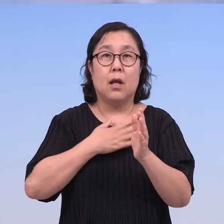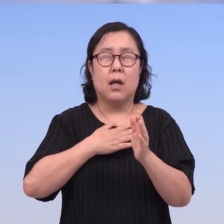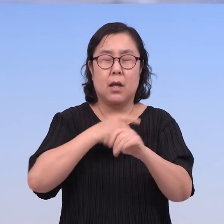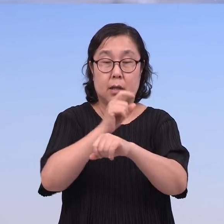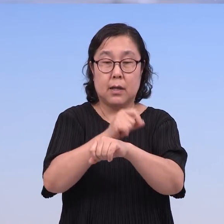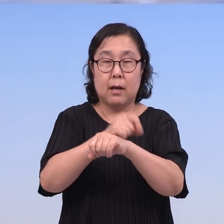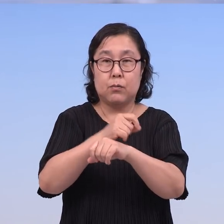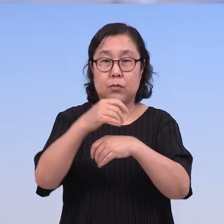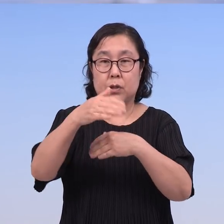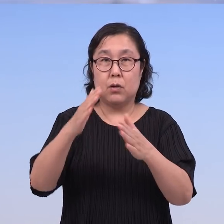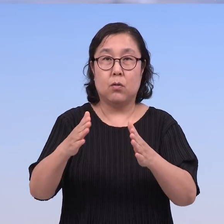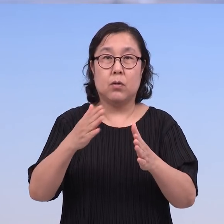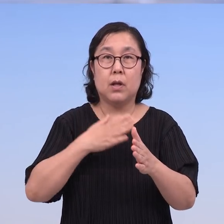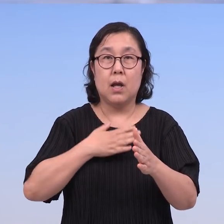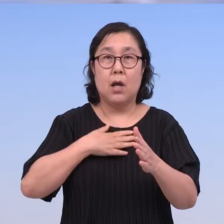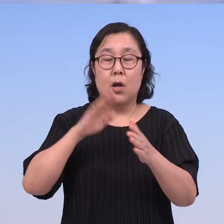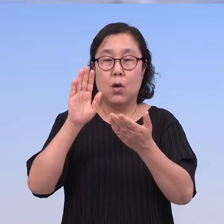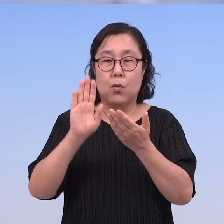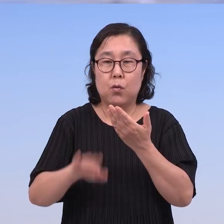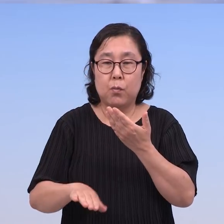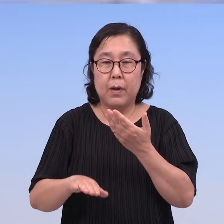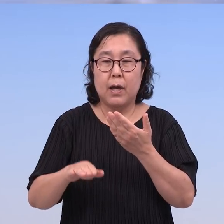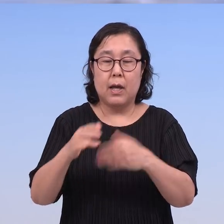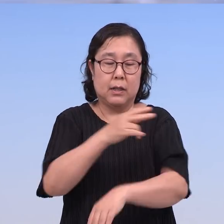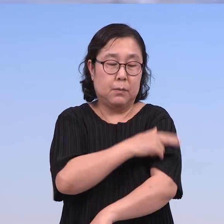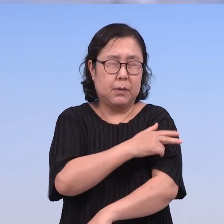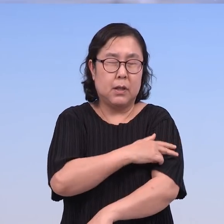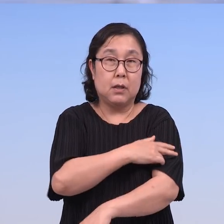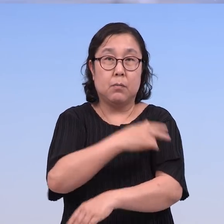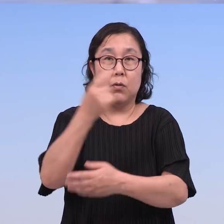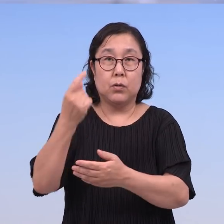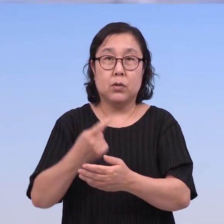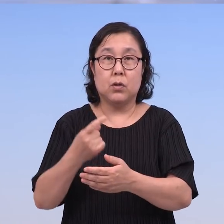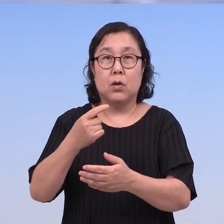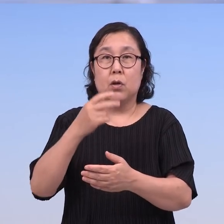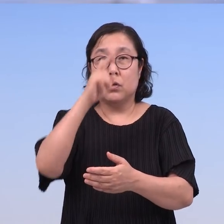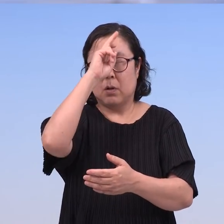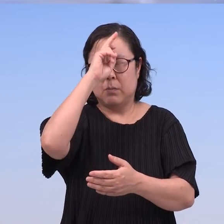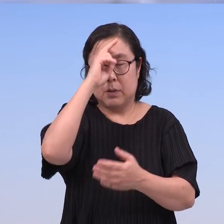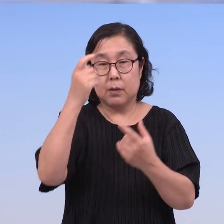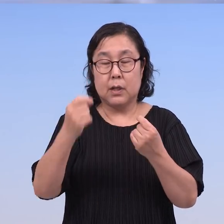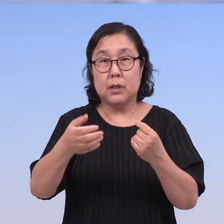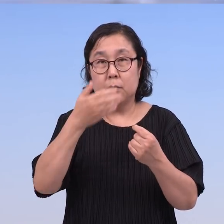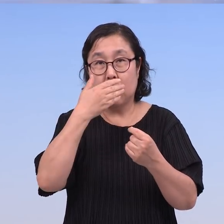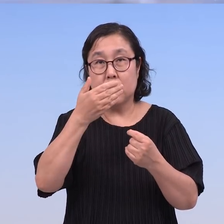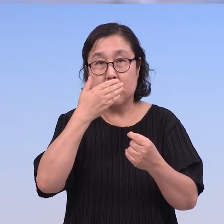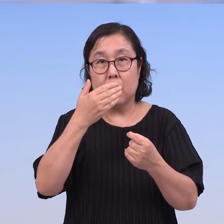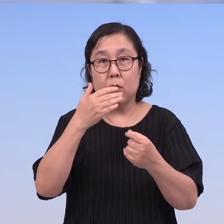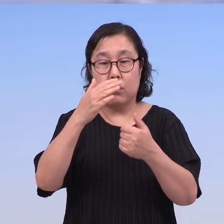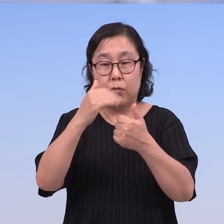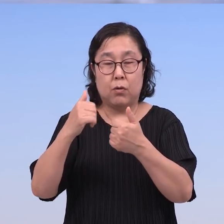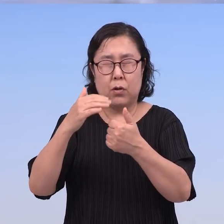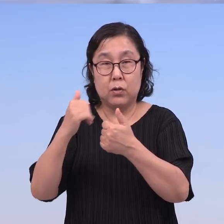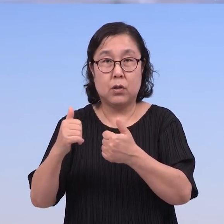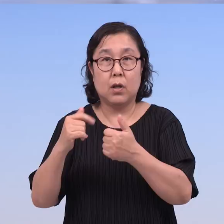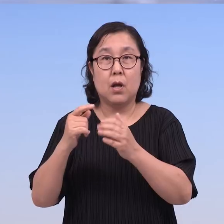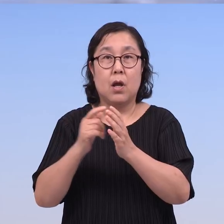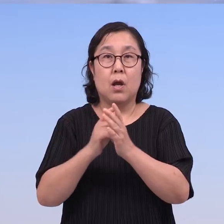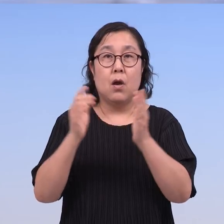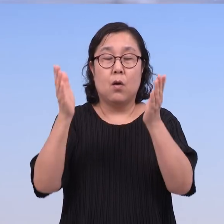사무실로 우리 아끼는 후배 집사님 점심 같이 하자고 그렇게 오랜만에 불렀더니